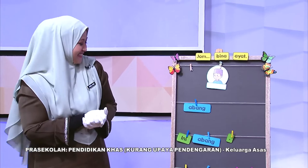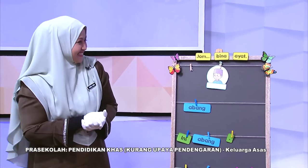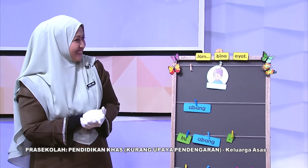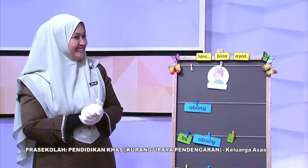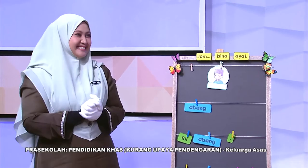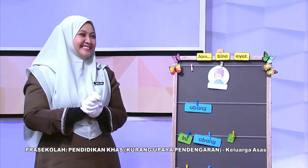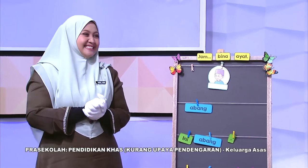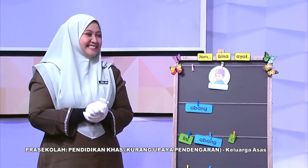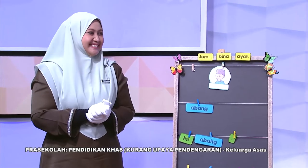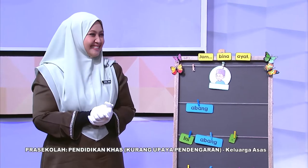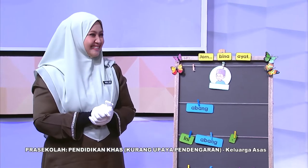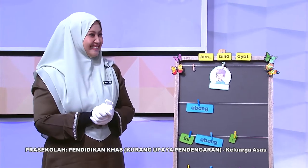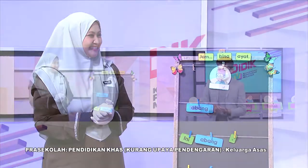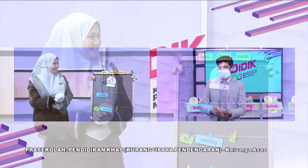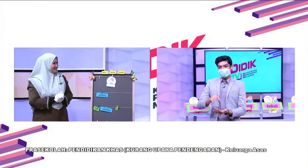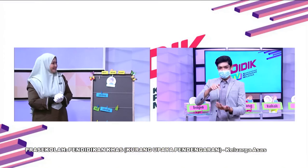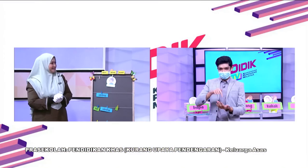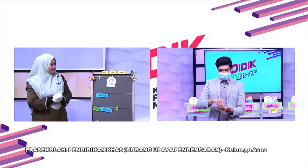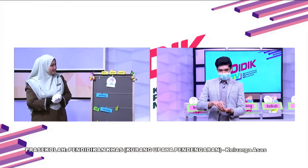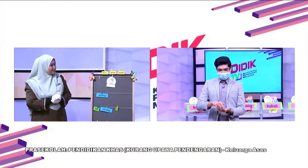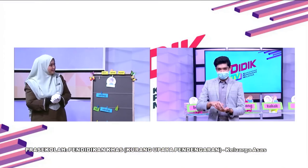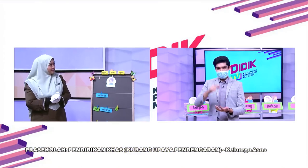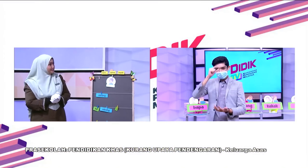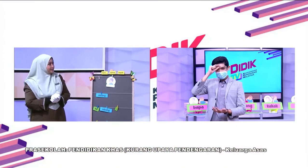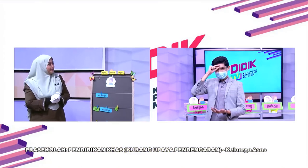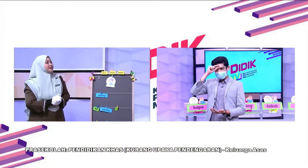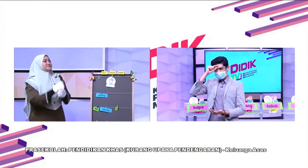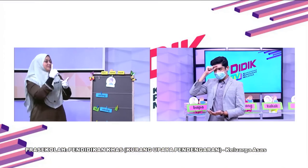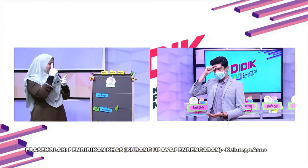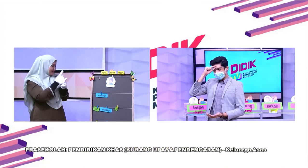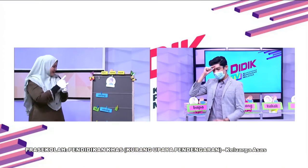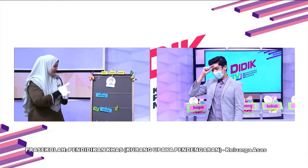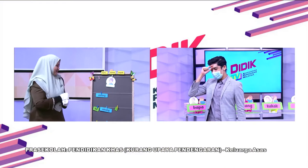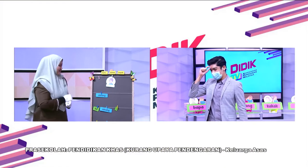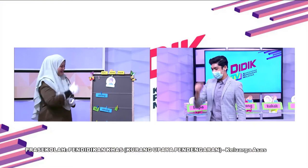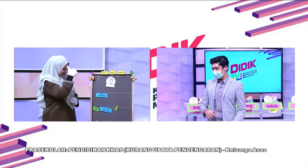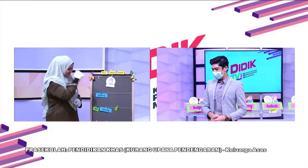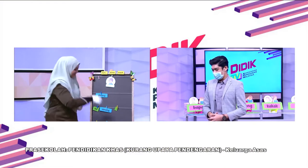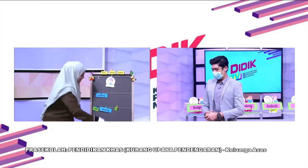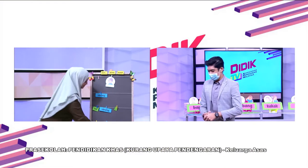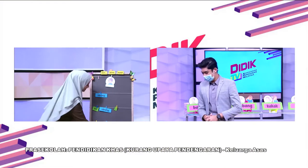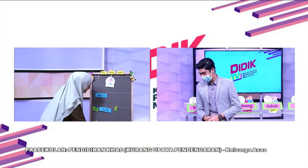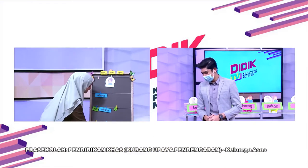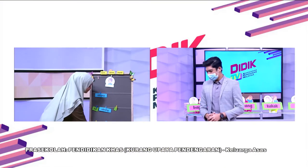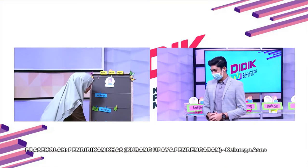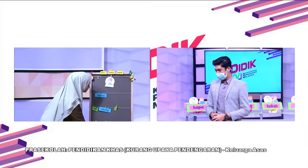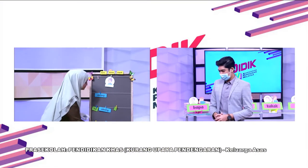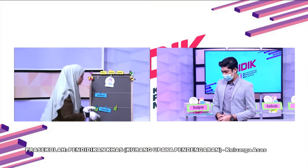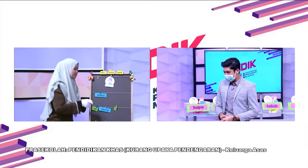mencoba 123 Ini abang betul-betul Nah kayak kedua ayat